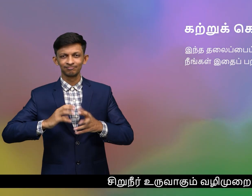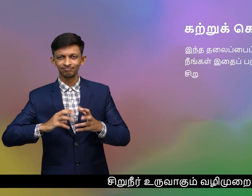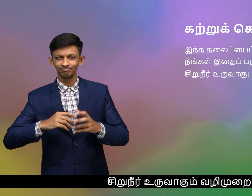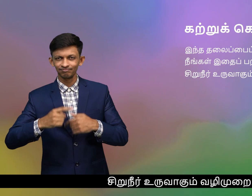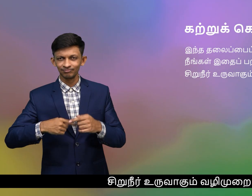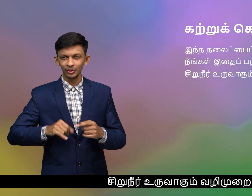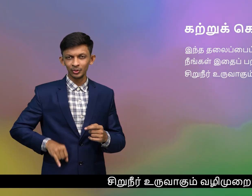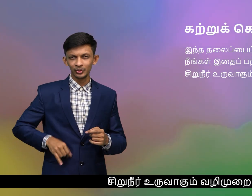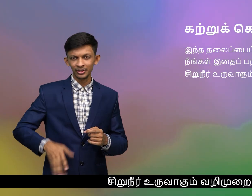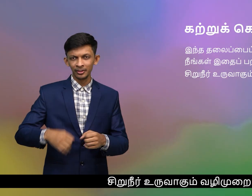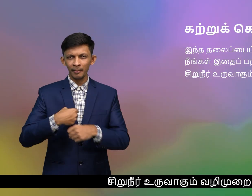சிறுநீர் உருவாகும் வழிமுறை,